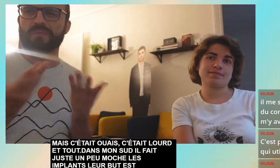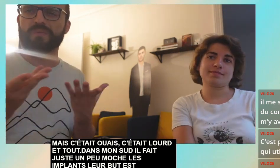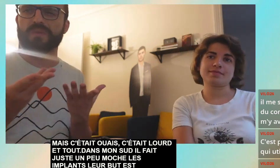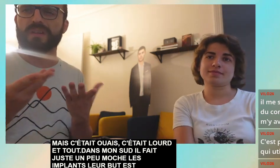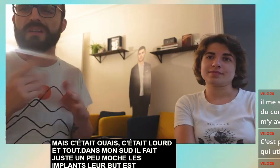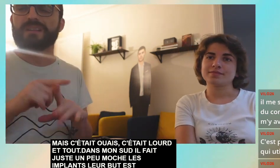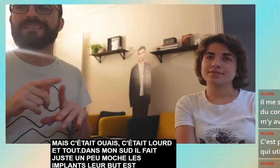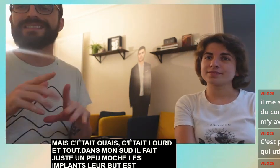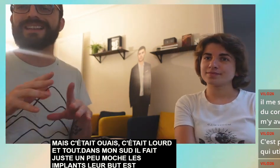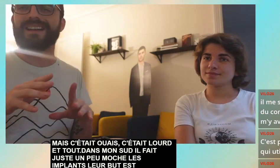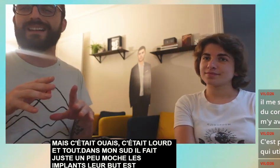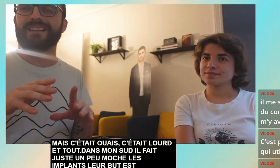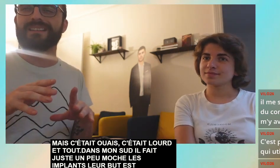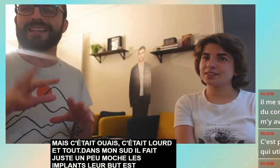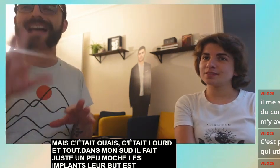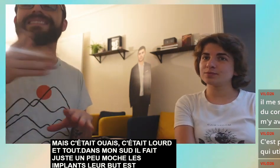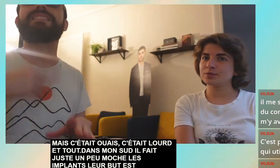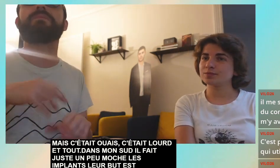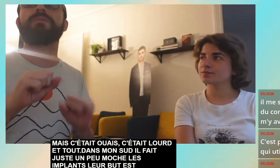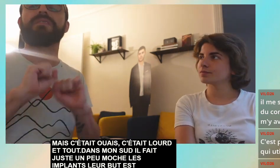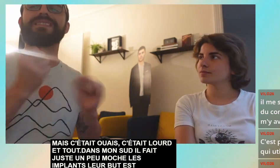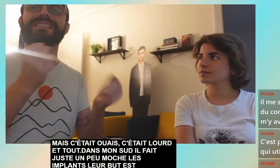où ça stimule